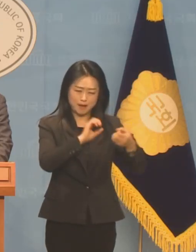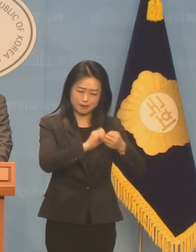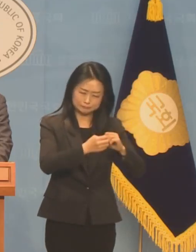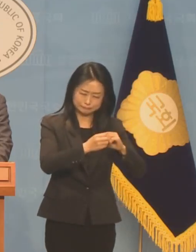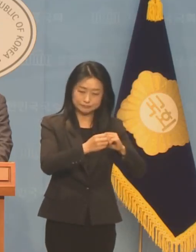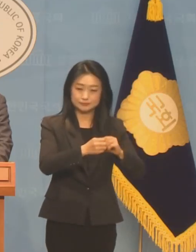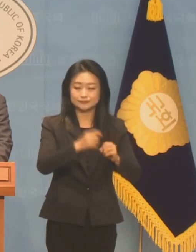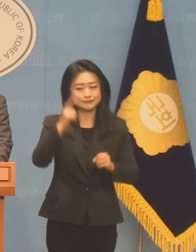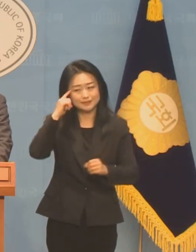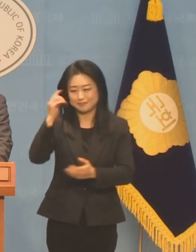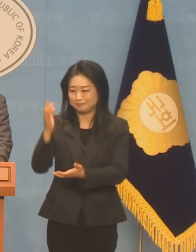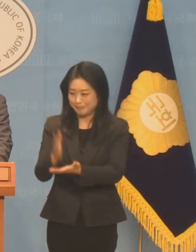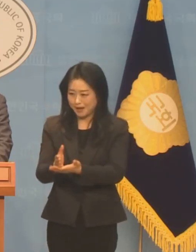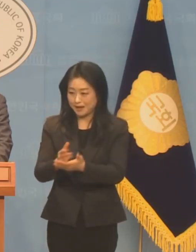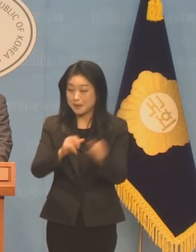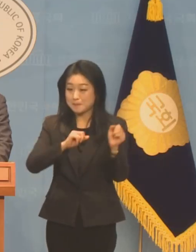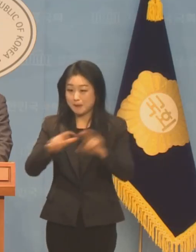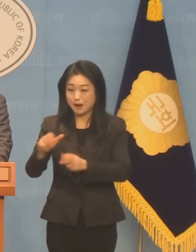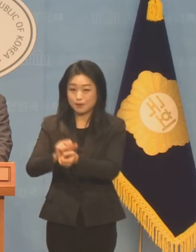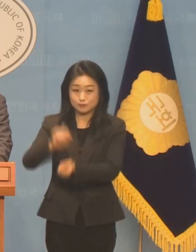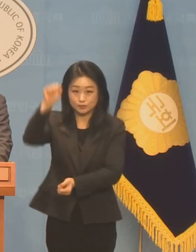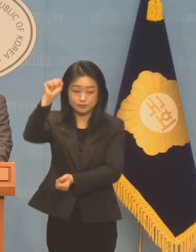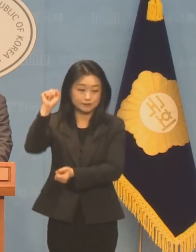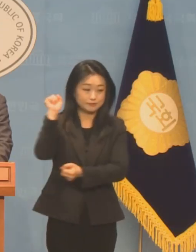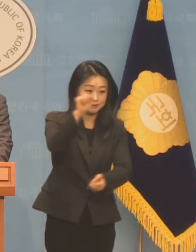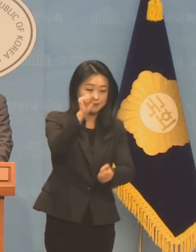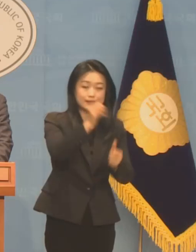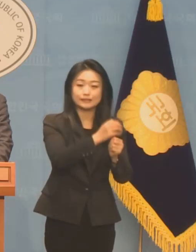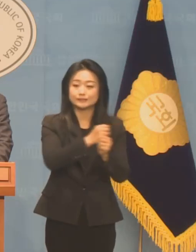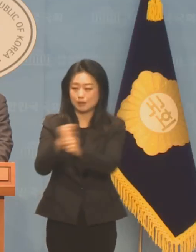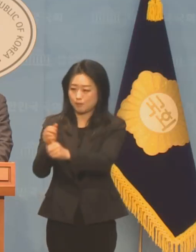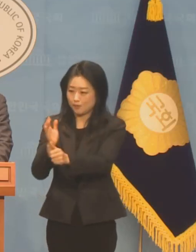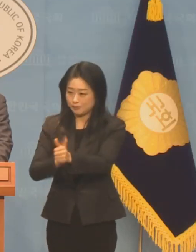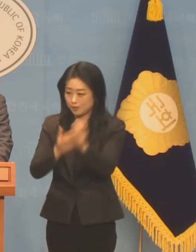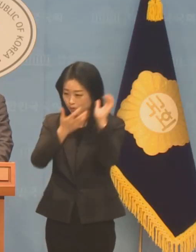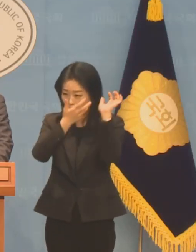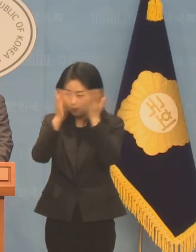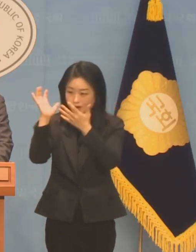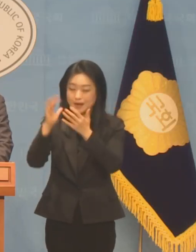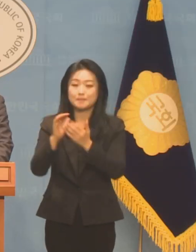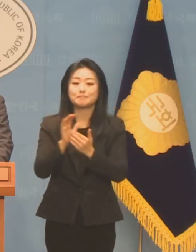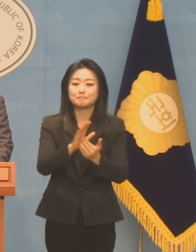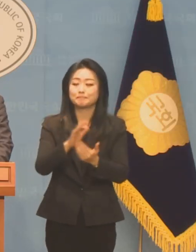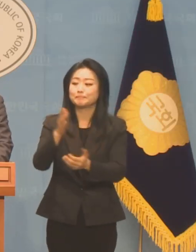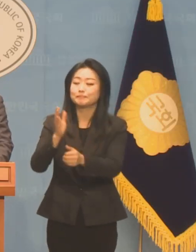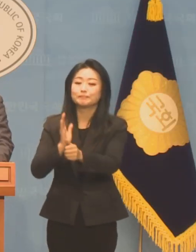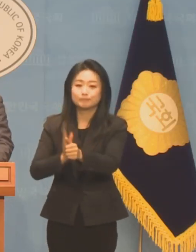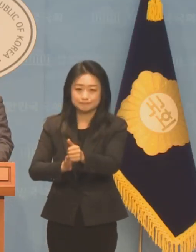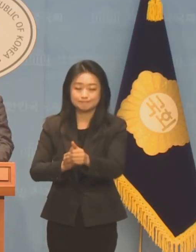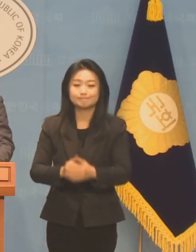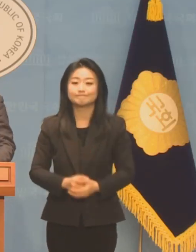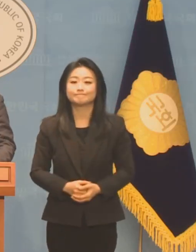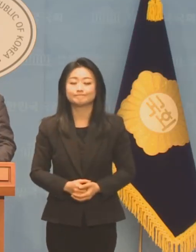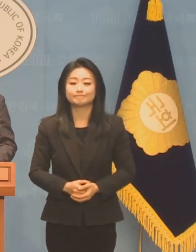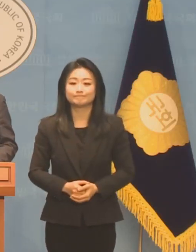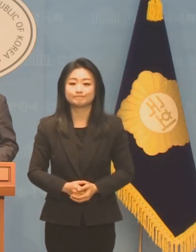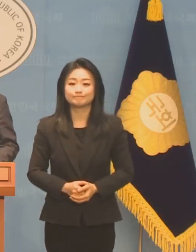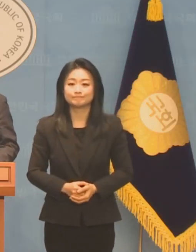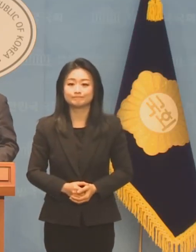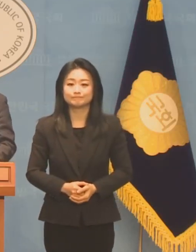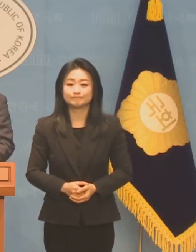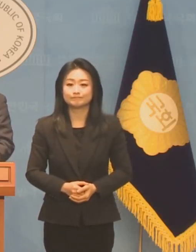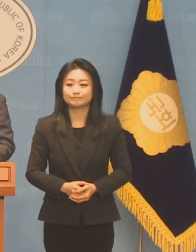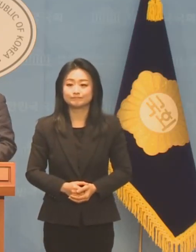말고 신속하게 체포영장을 집행해 더 이상의 혼란을 막아야 할 것입니다.